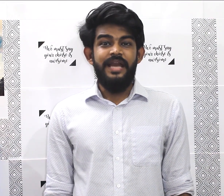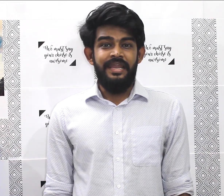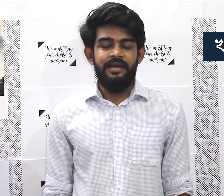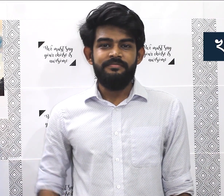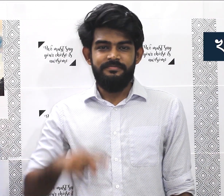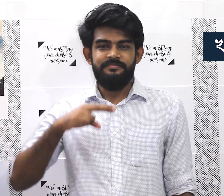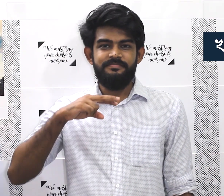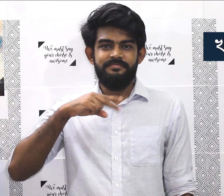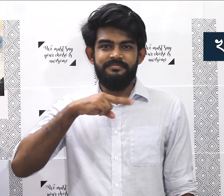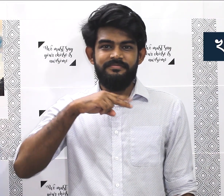খালা,